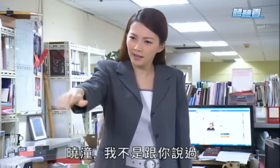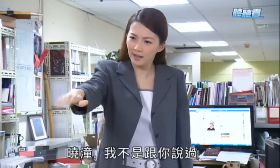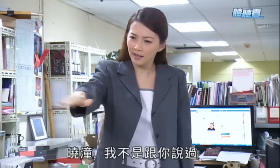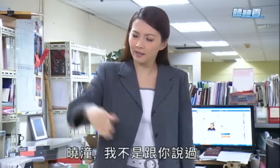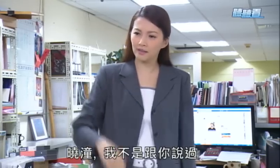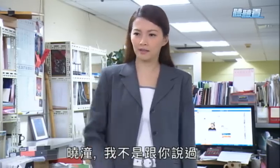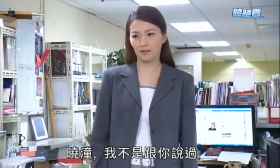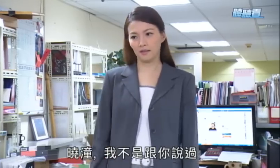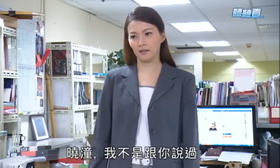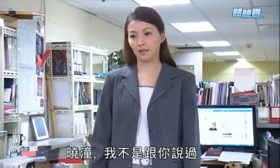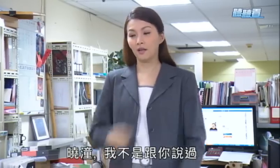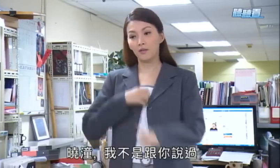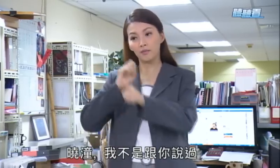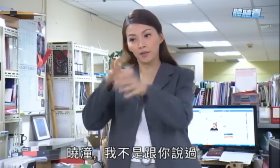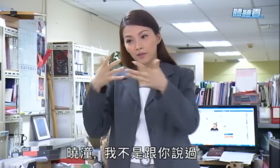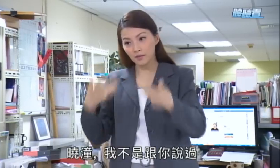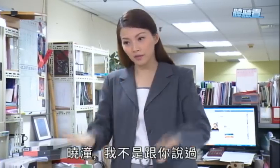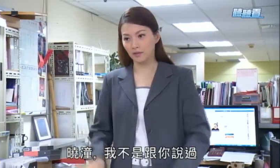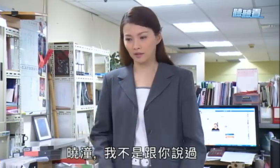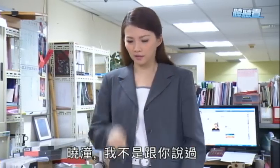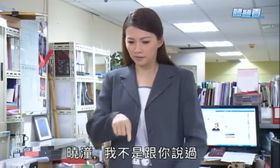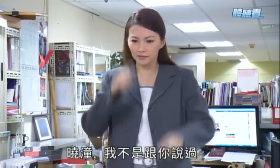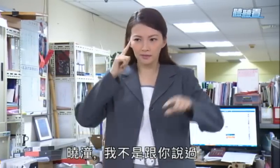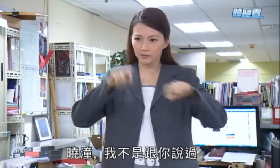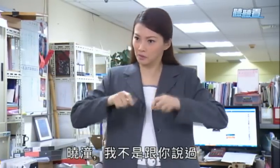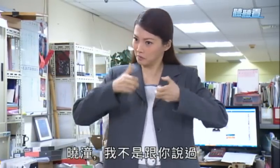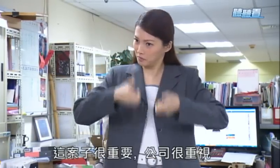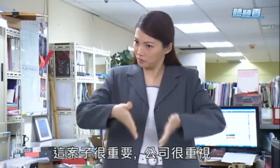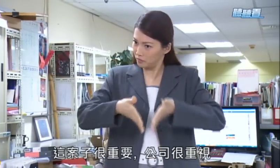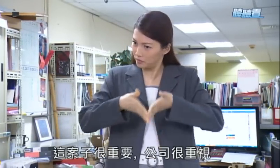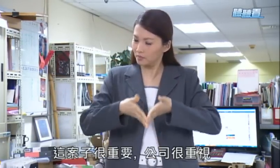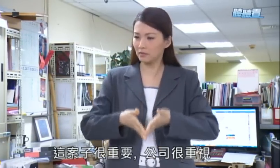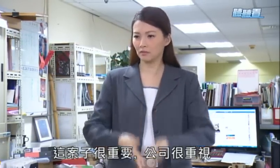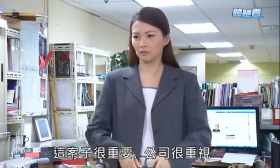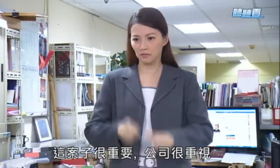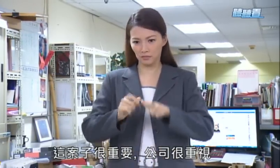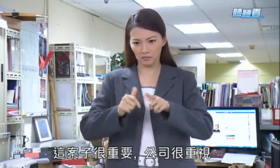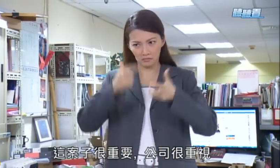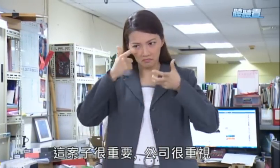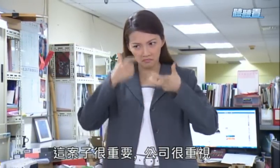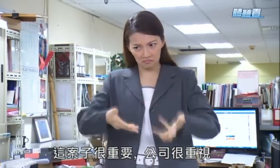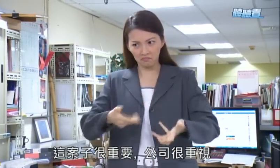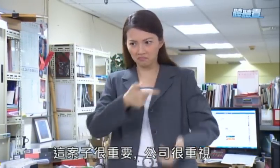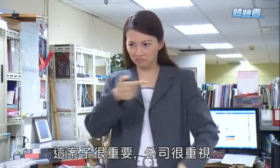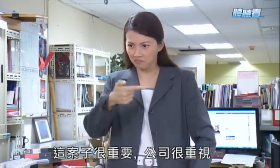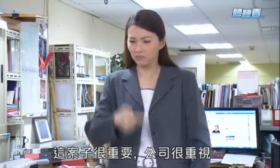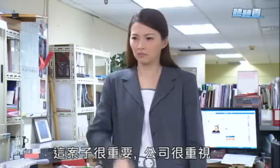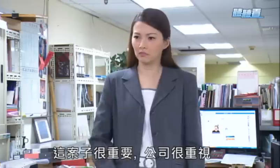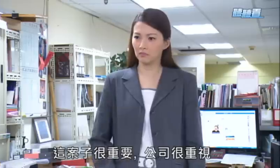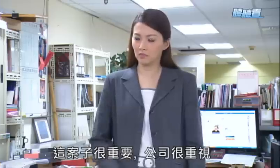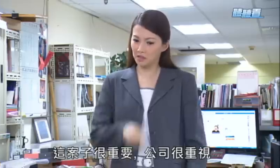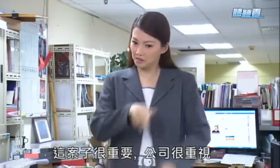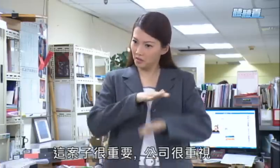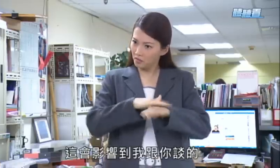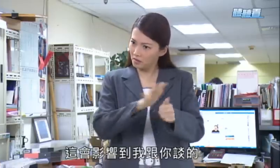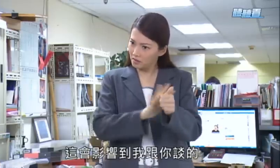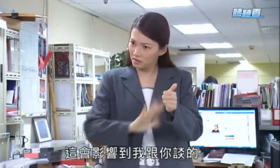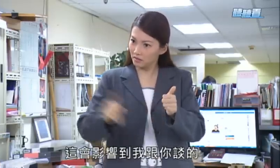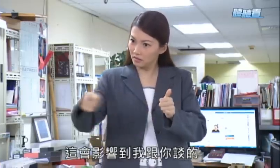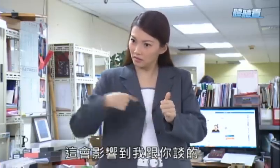小童，我不是跟你说过，这案子很重要，公司很重视，这会影响